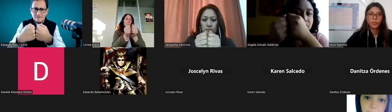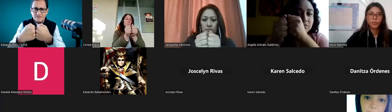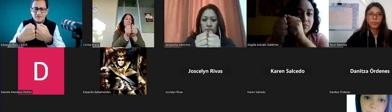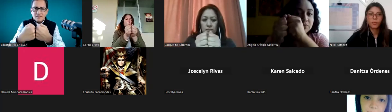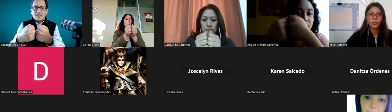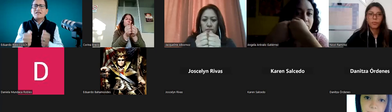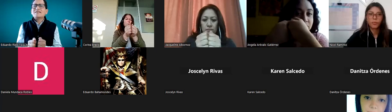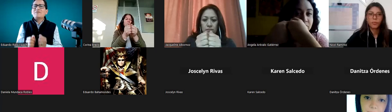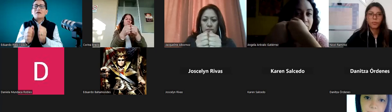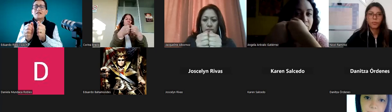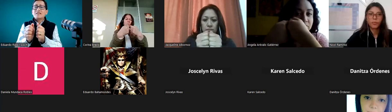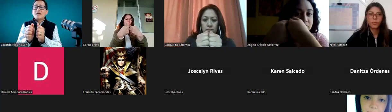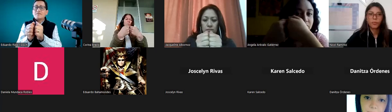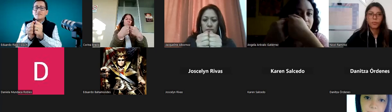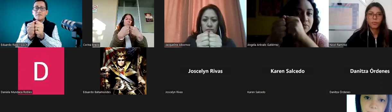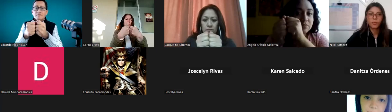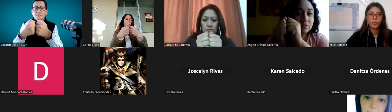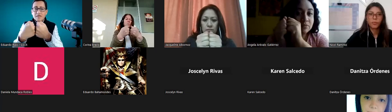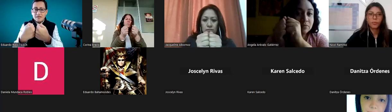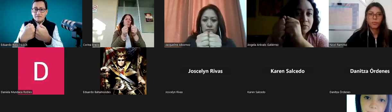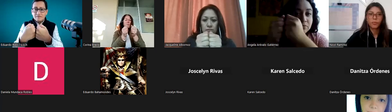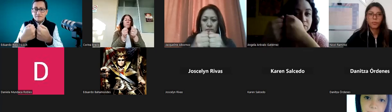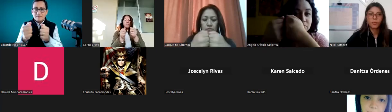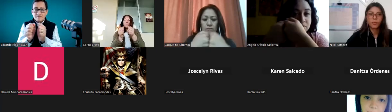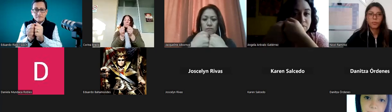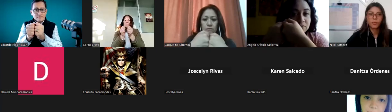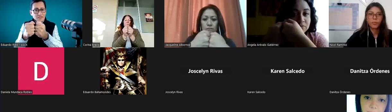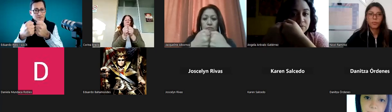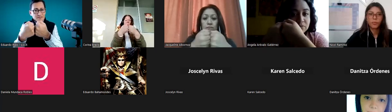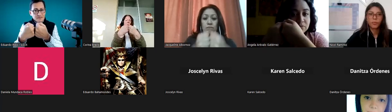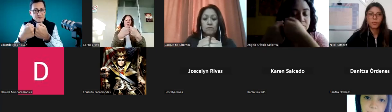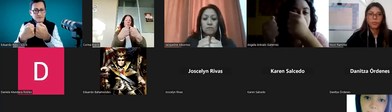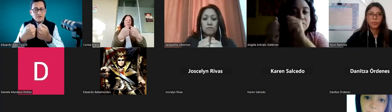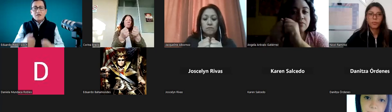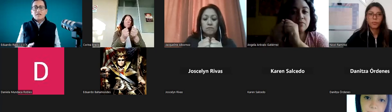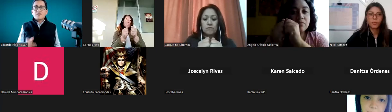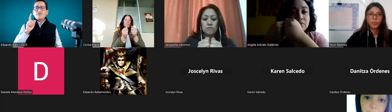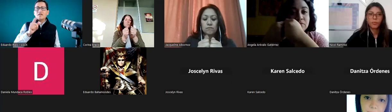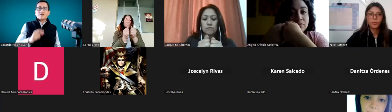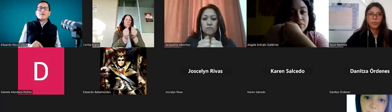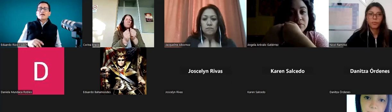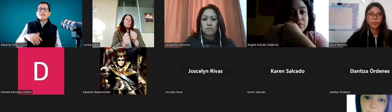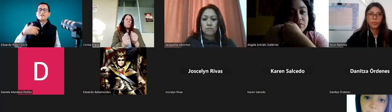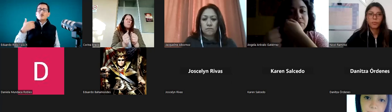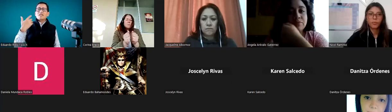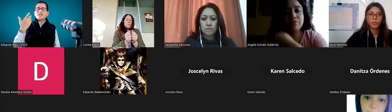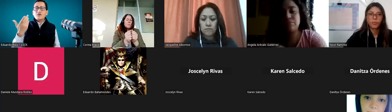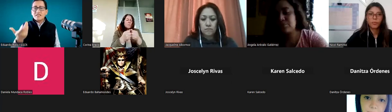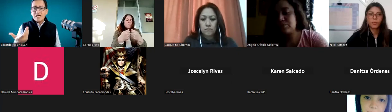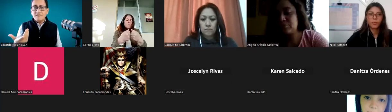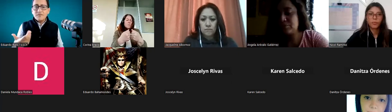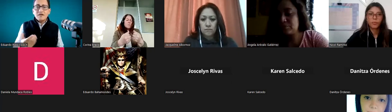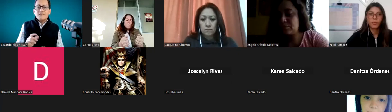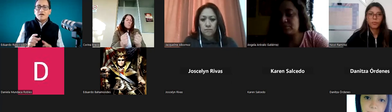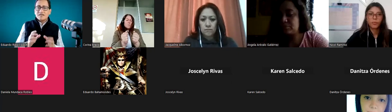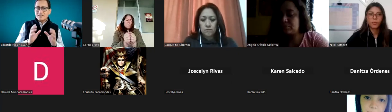Abrir. Esa es la seña para pan en Chile, pan, pancito. Entonces fíjense, sabiendo la seña